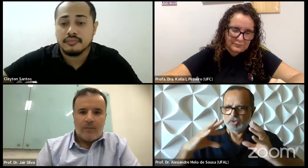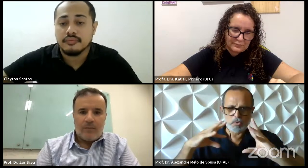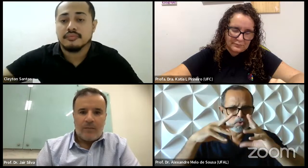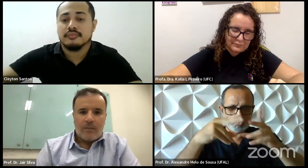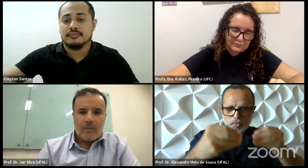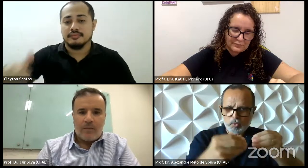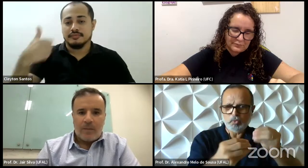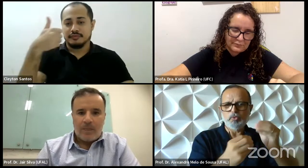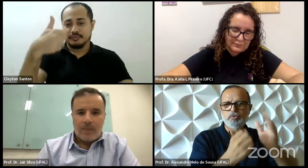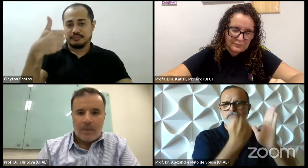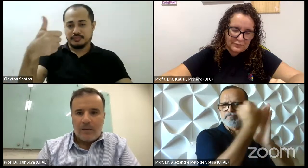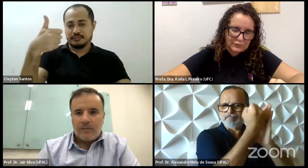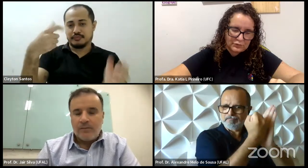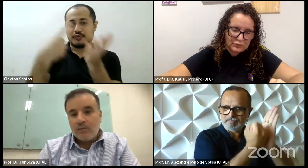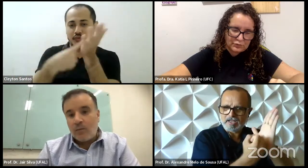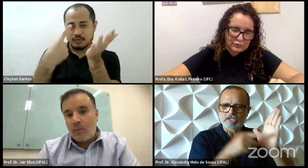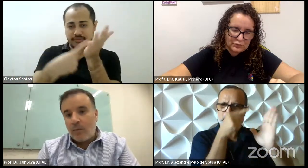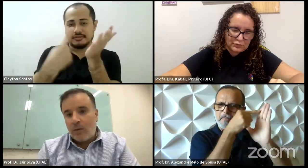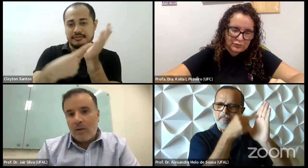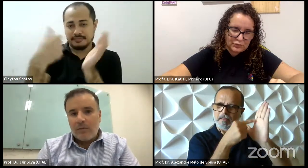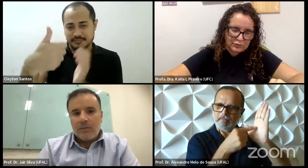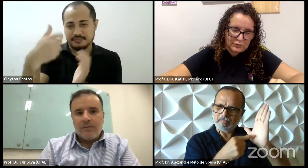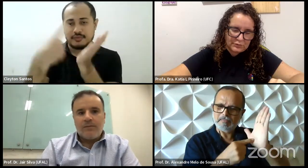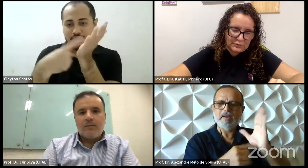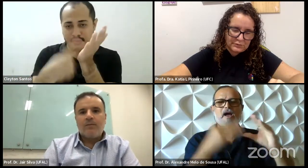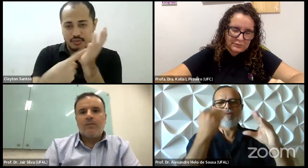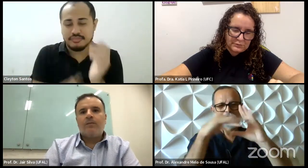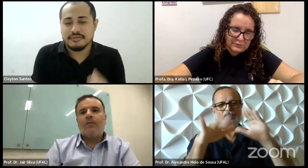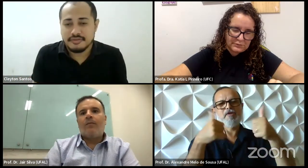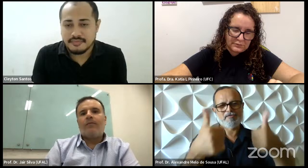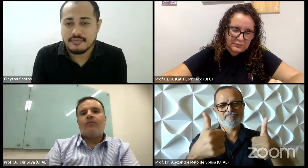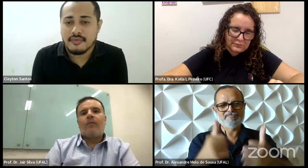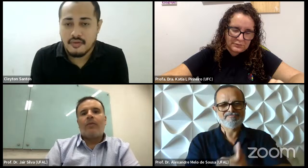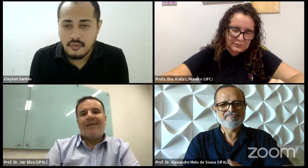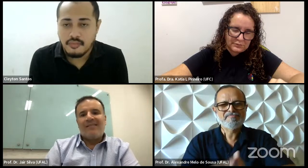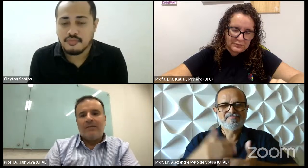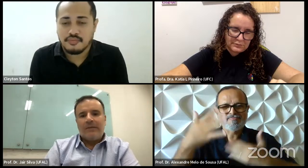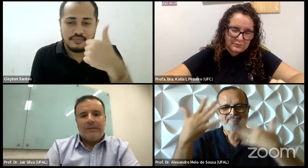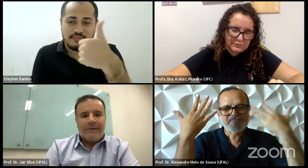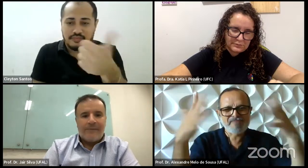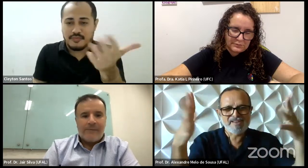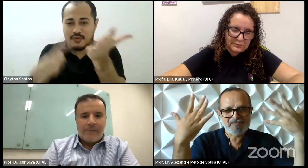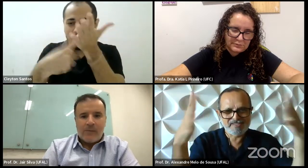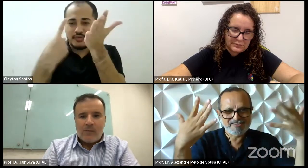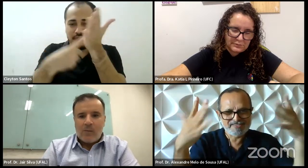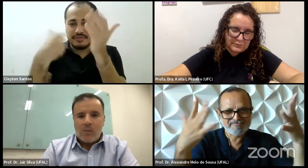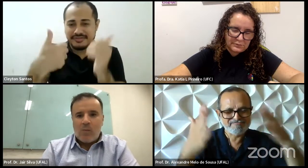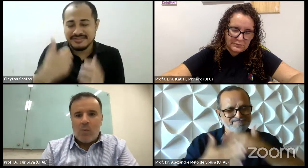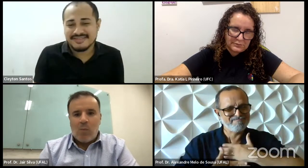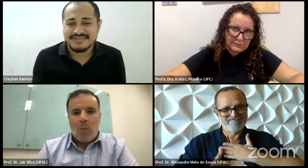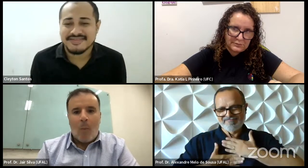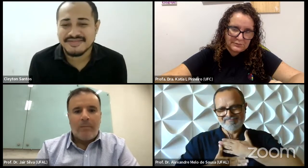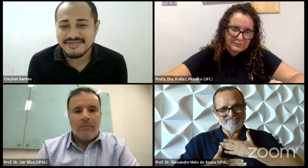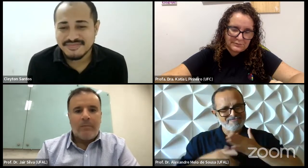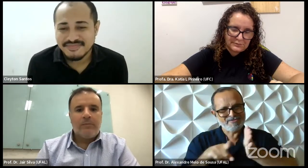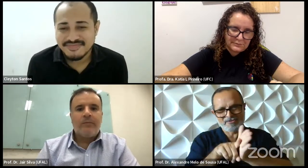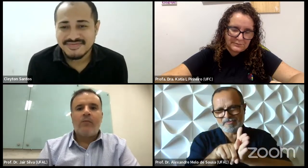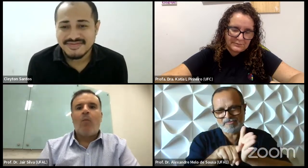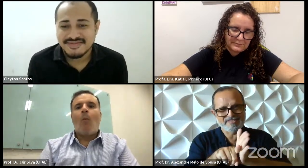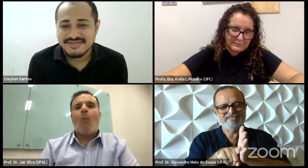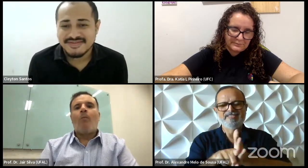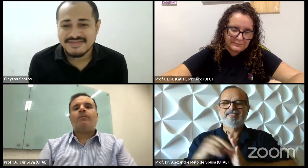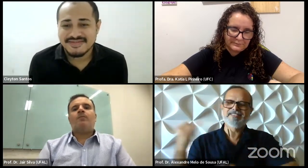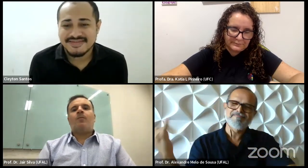Então, posteriormente, eu irei te mandar, tá, essas observações, esses apontamentos. Vou te mandar por e-mail. Então,